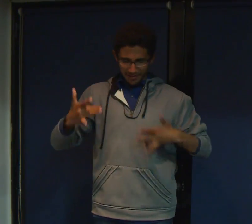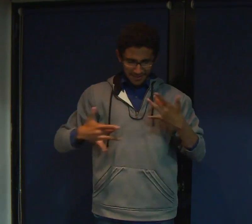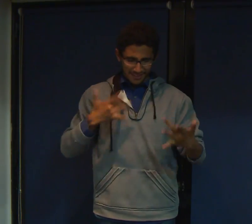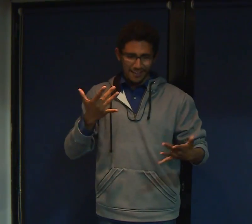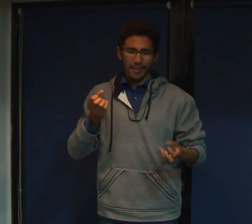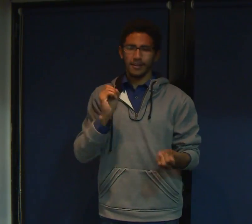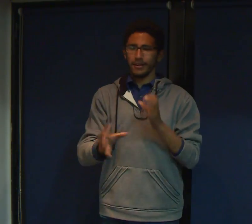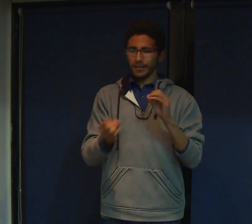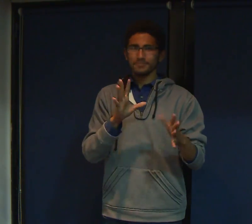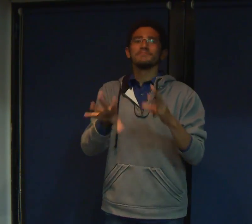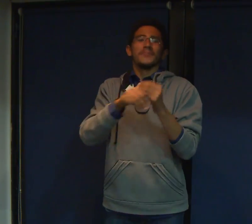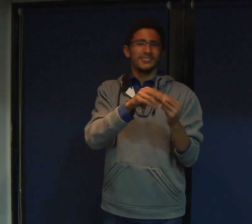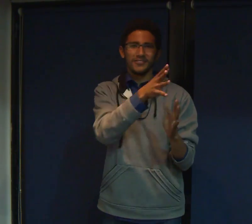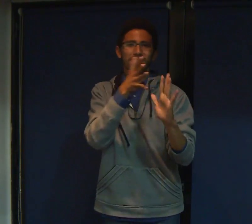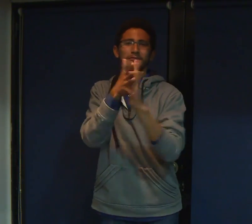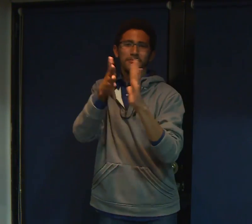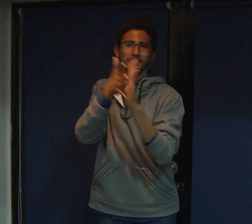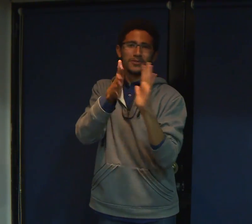los compañeros a través de preguntas.